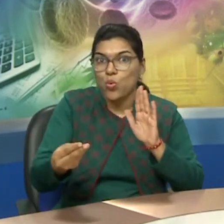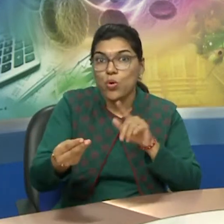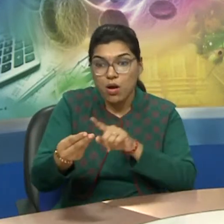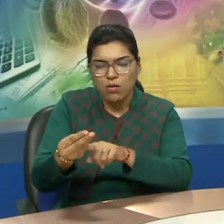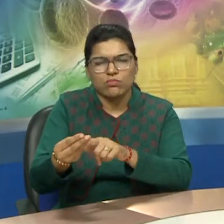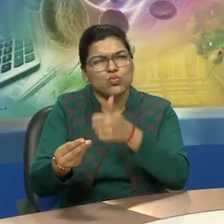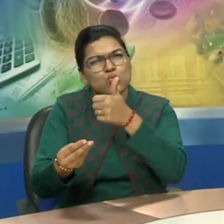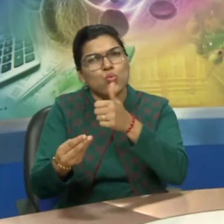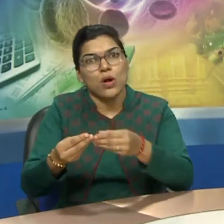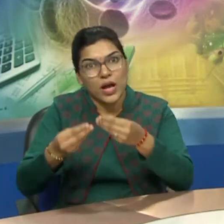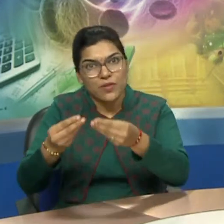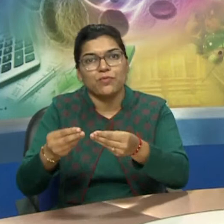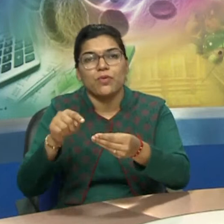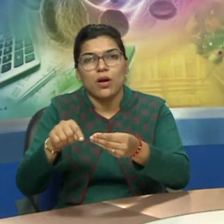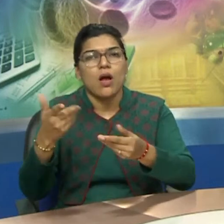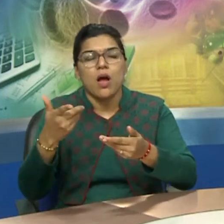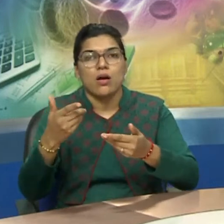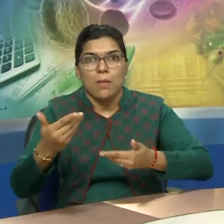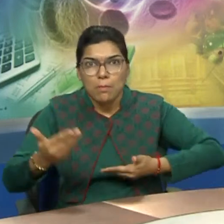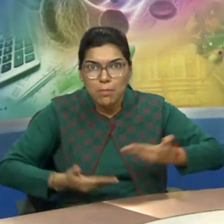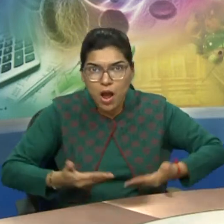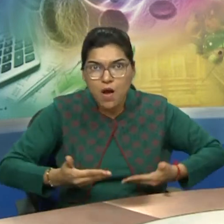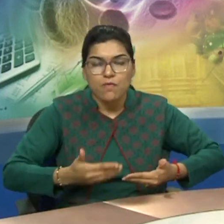So these are very important